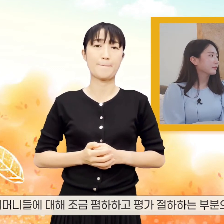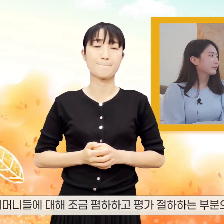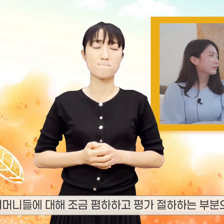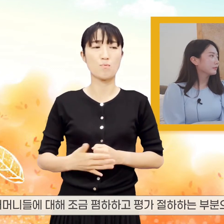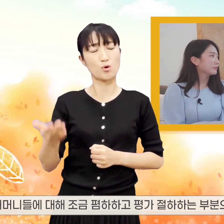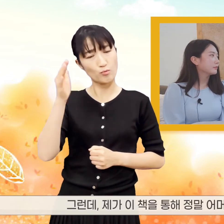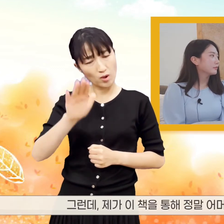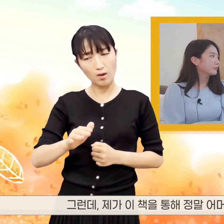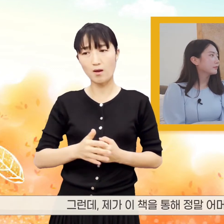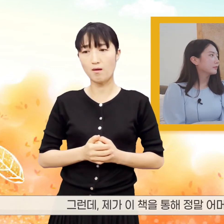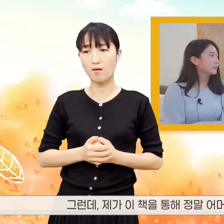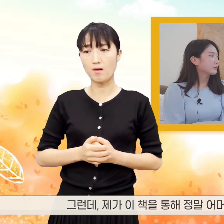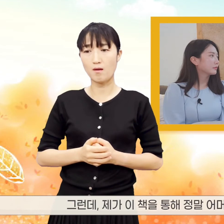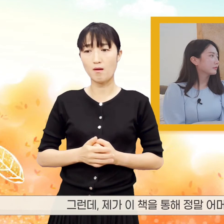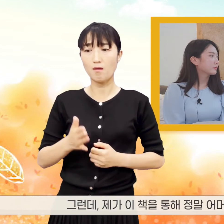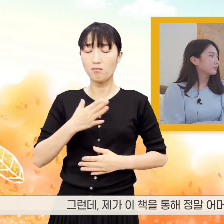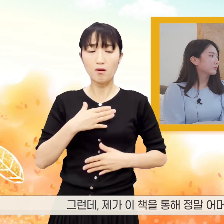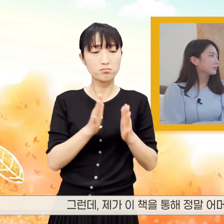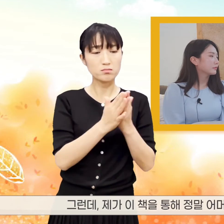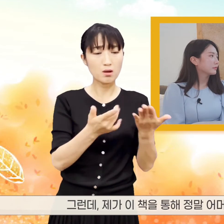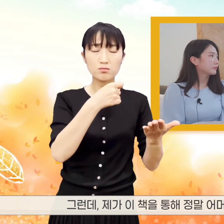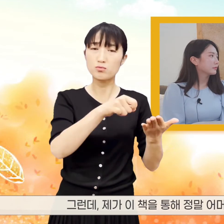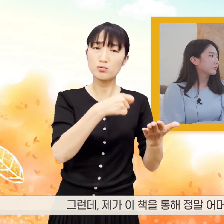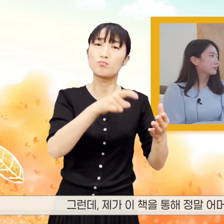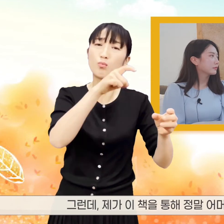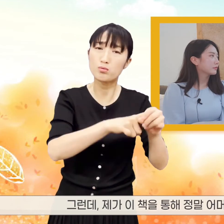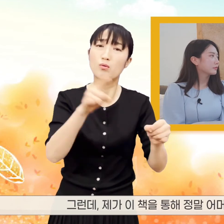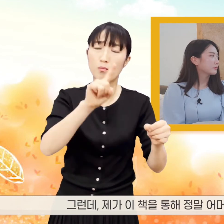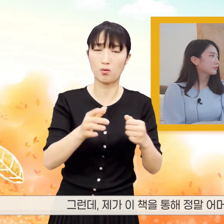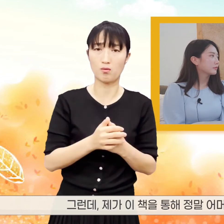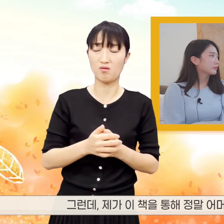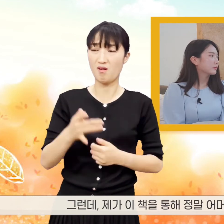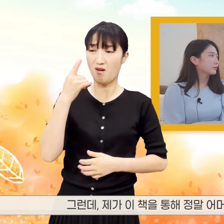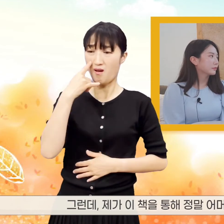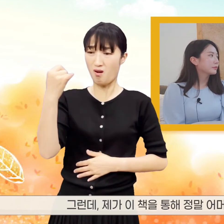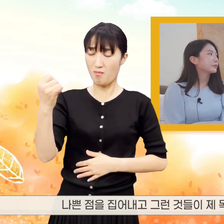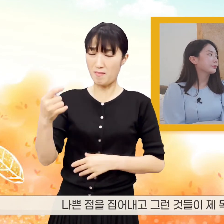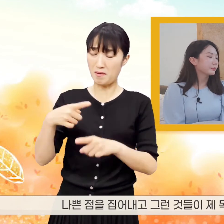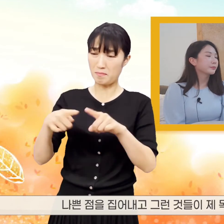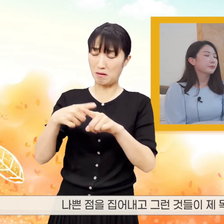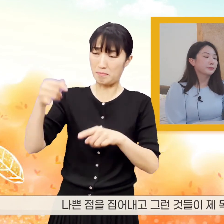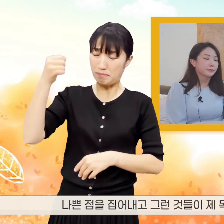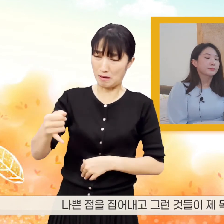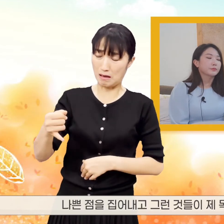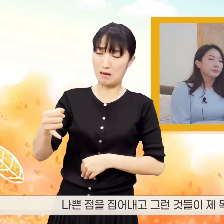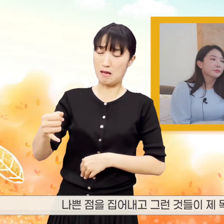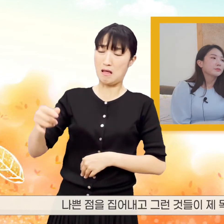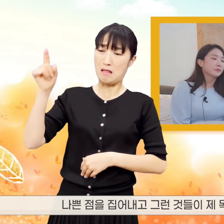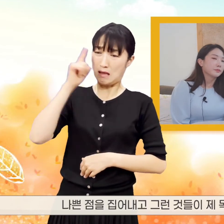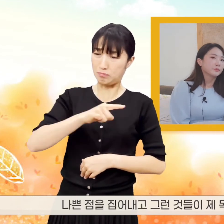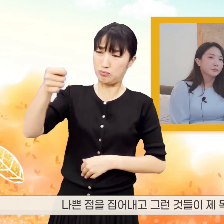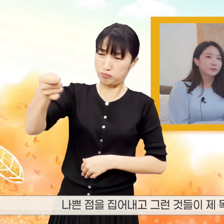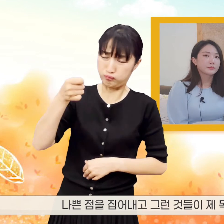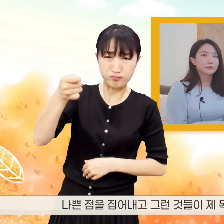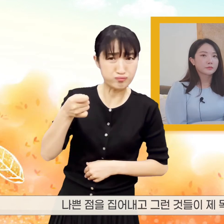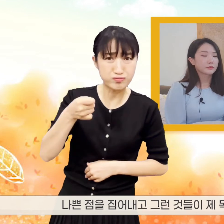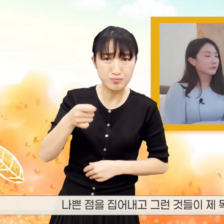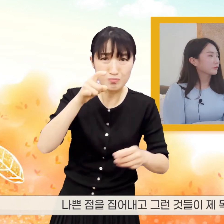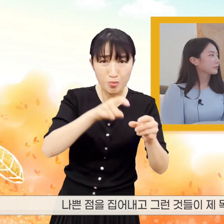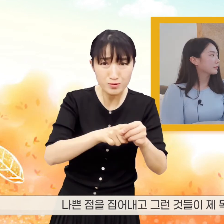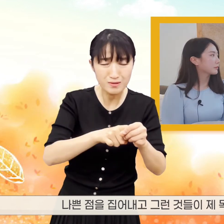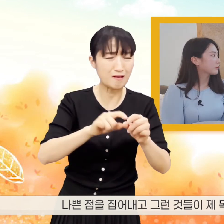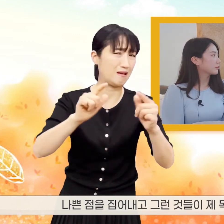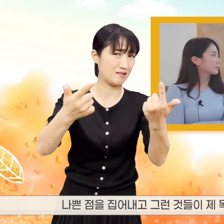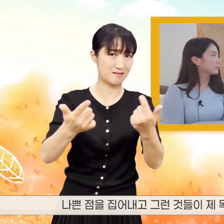되기는 했어요. 그런데 제가 이 책을 통해서 정말 어머니들을 폄하하고 어머니들의 나쁜 점을 집어내고